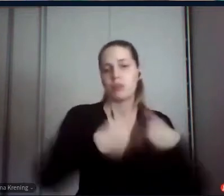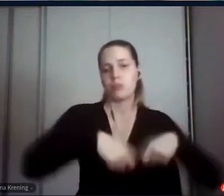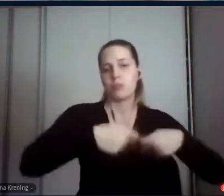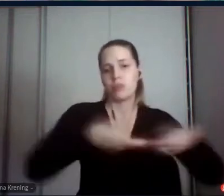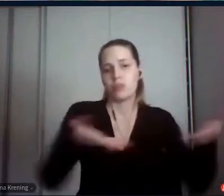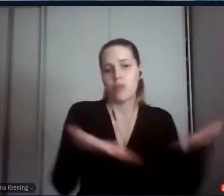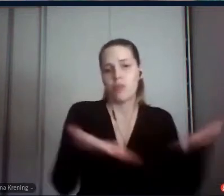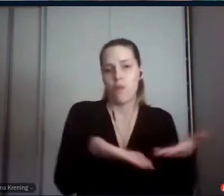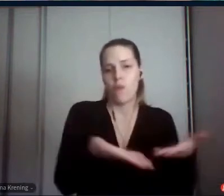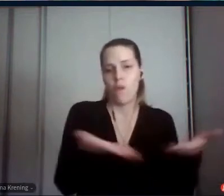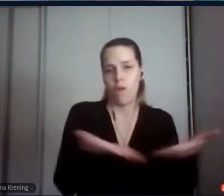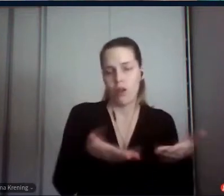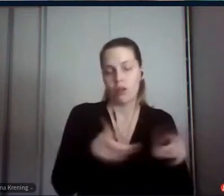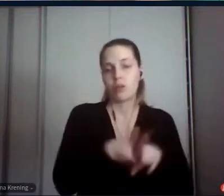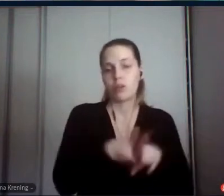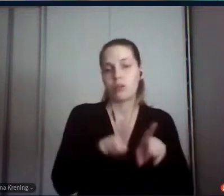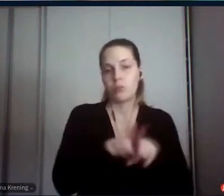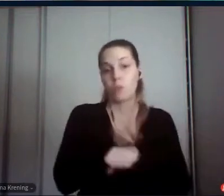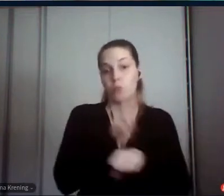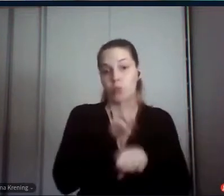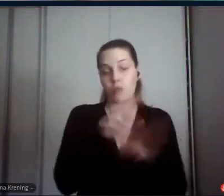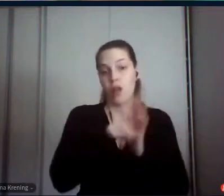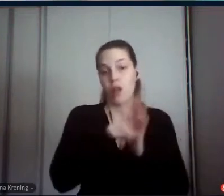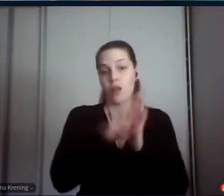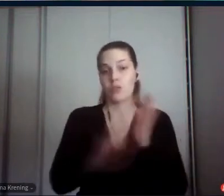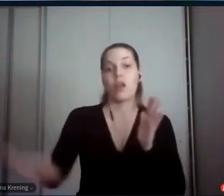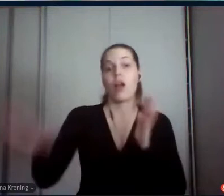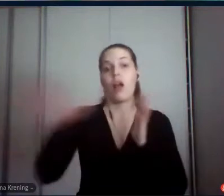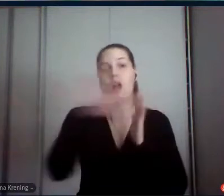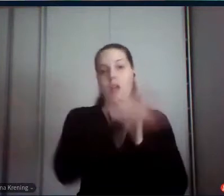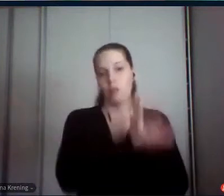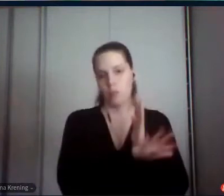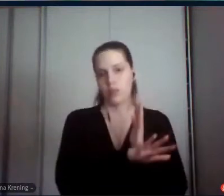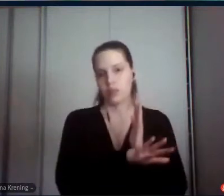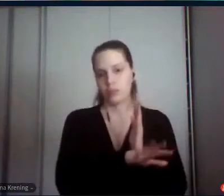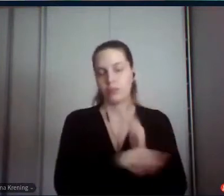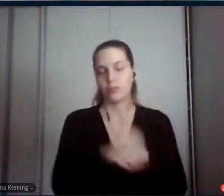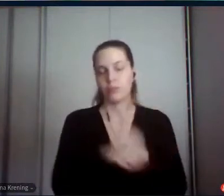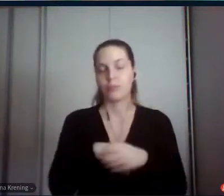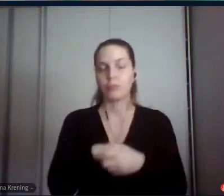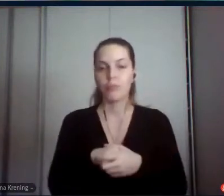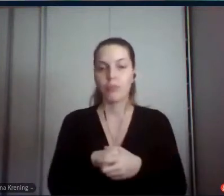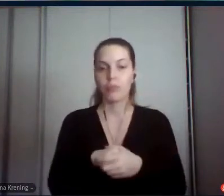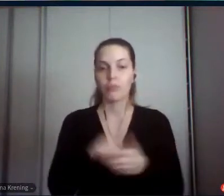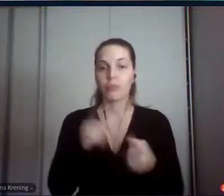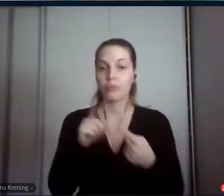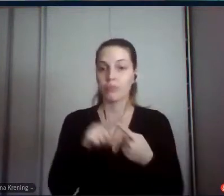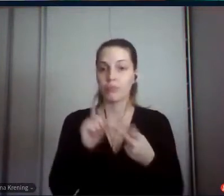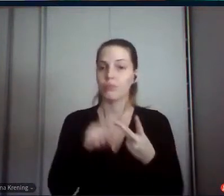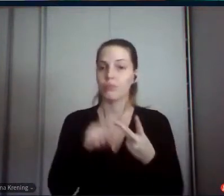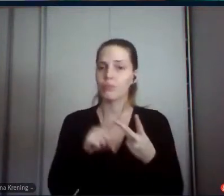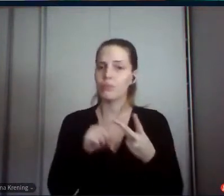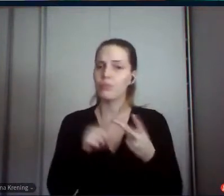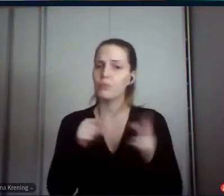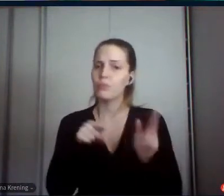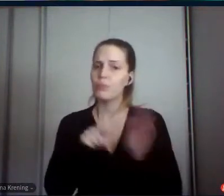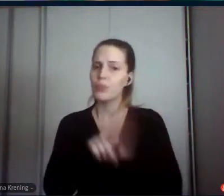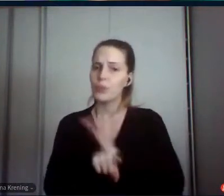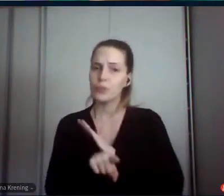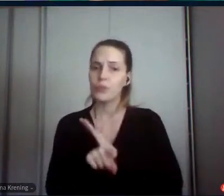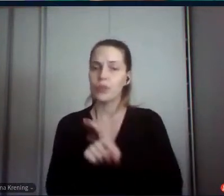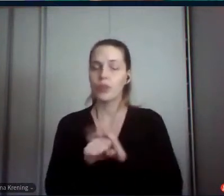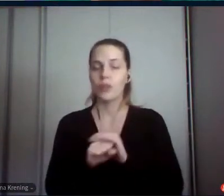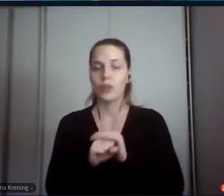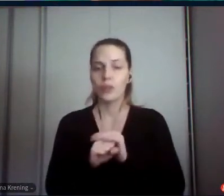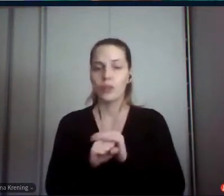né, essa análise. A segunda era em relação, Eugênia? Eles que optarem